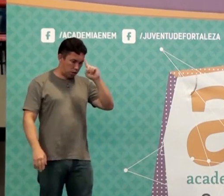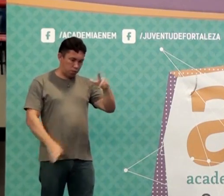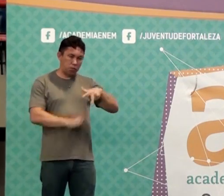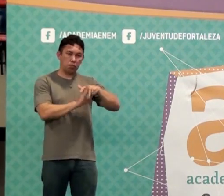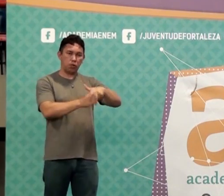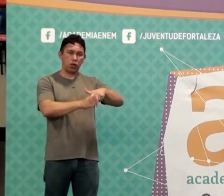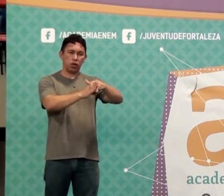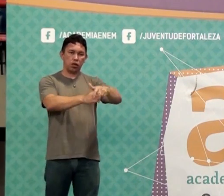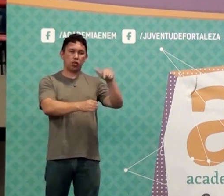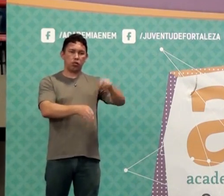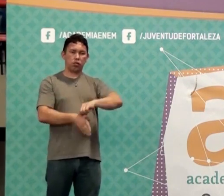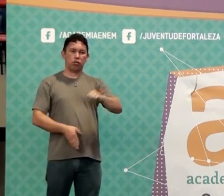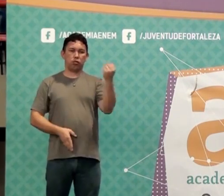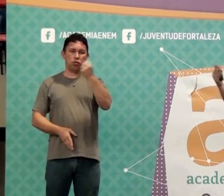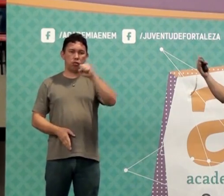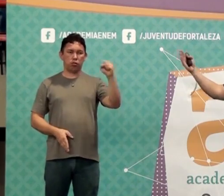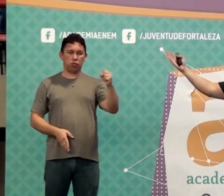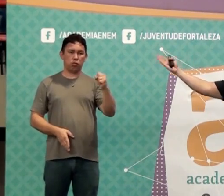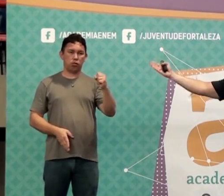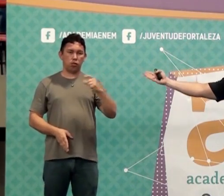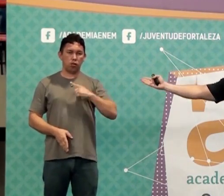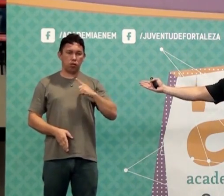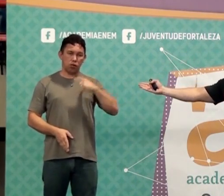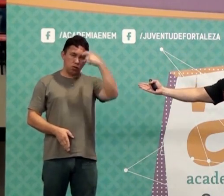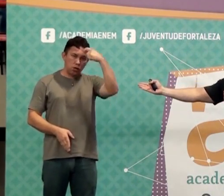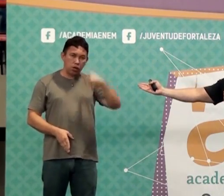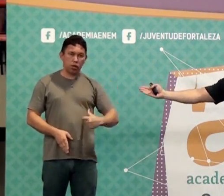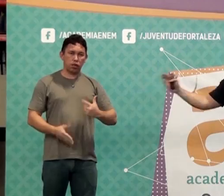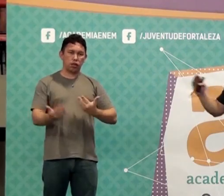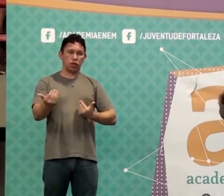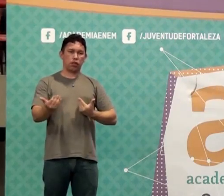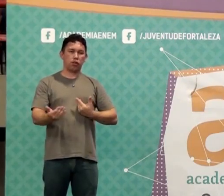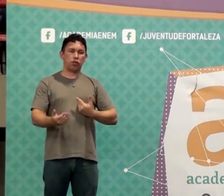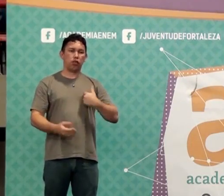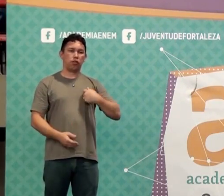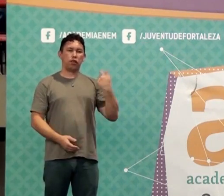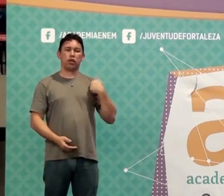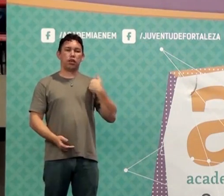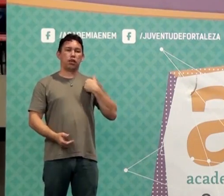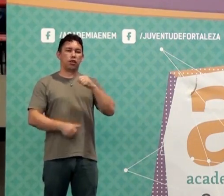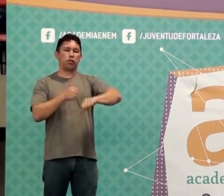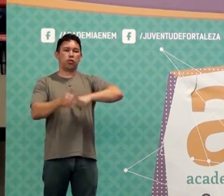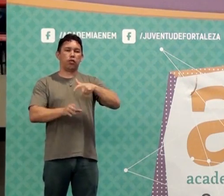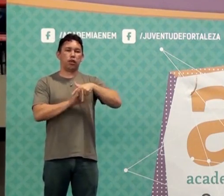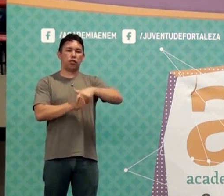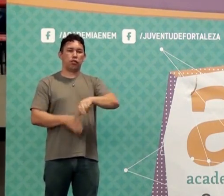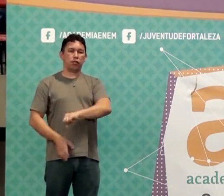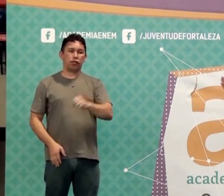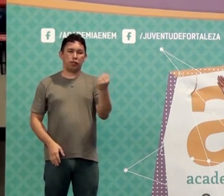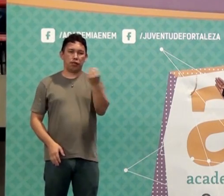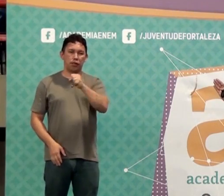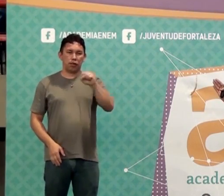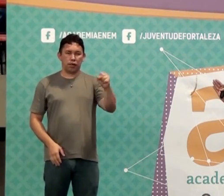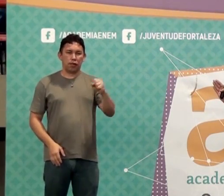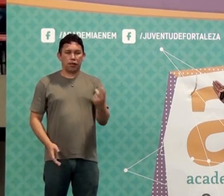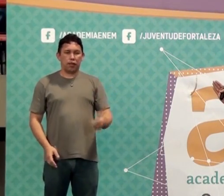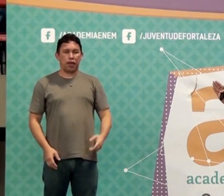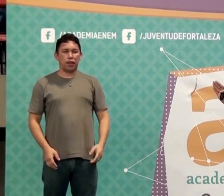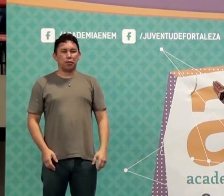cavalo. Quem é este jovem que tem um cavalo na Idade Média e luta? O tio